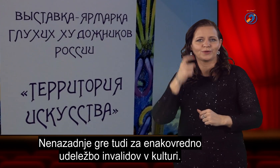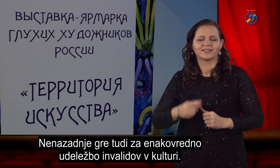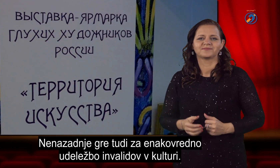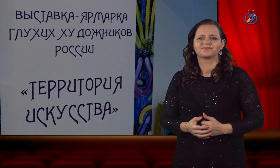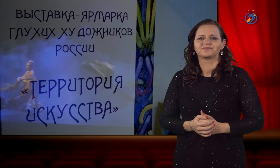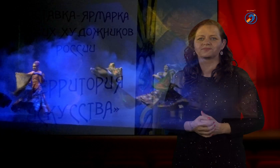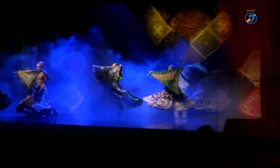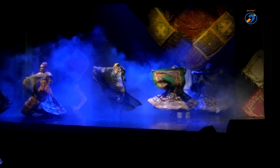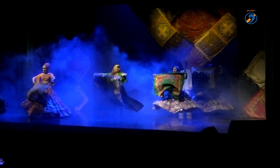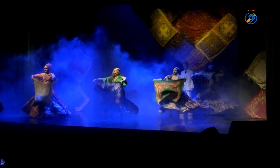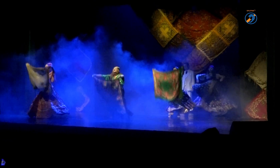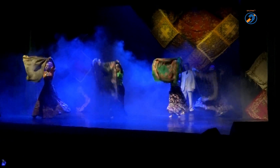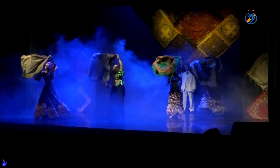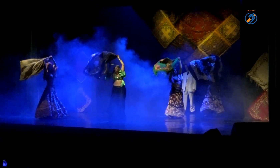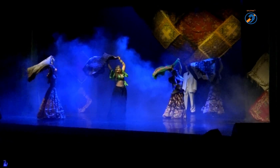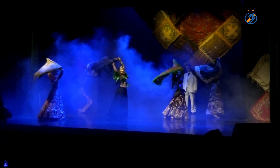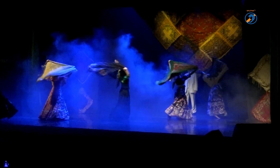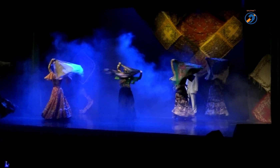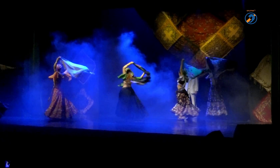kulturi.